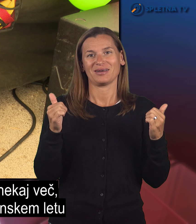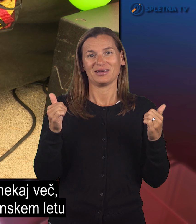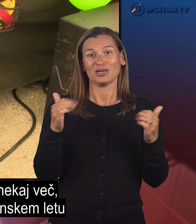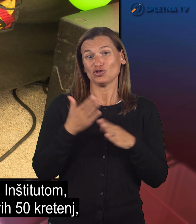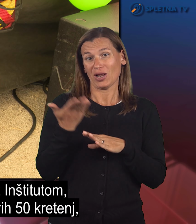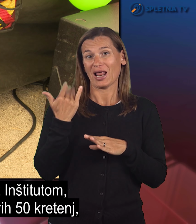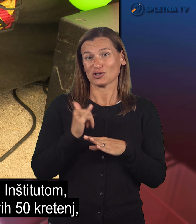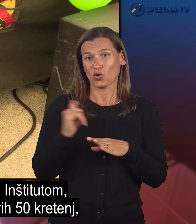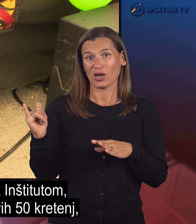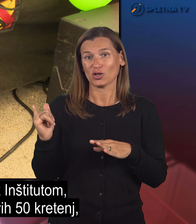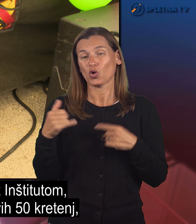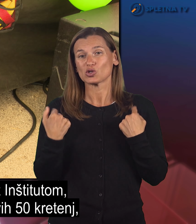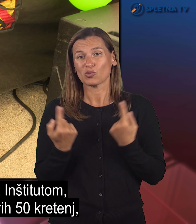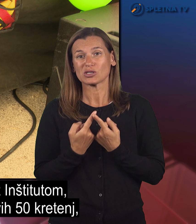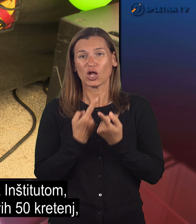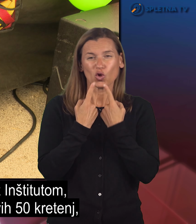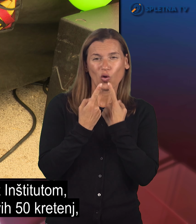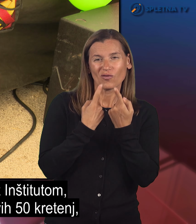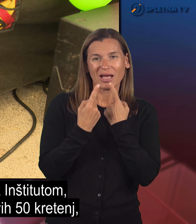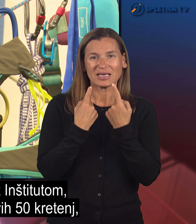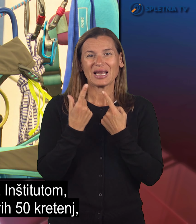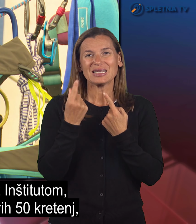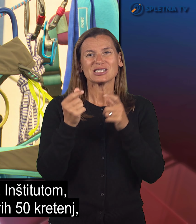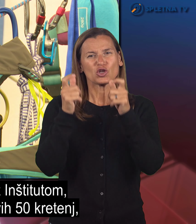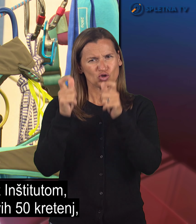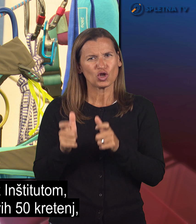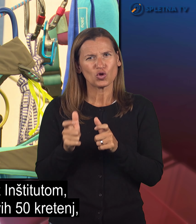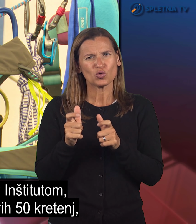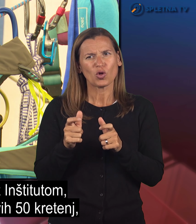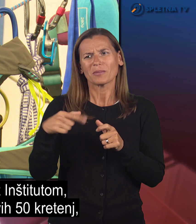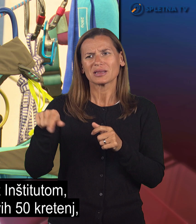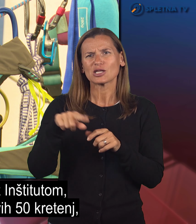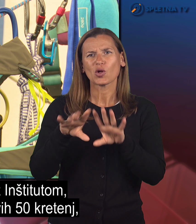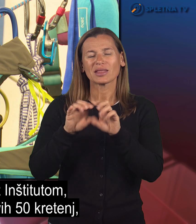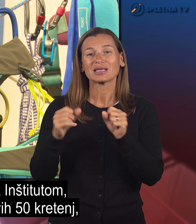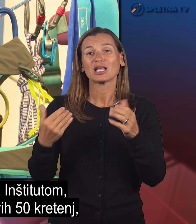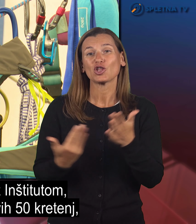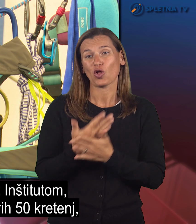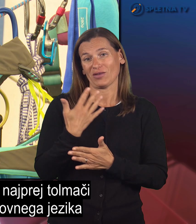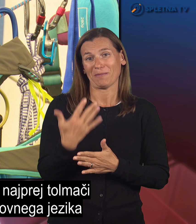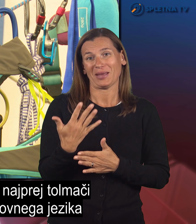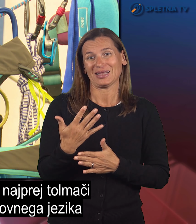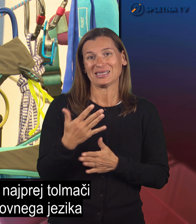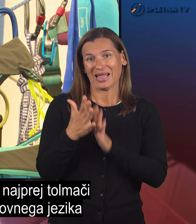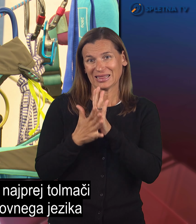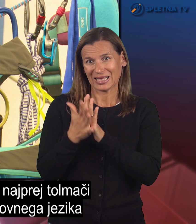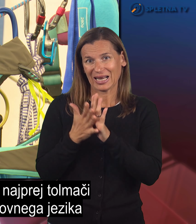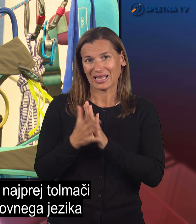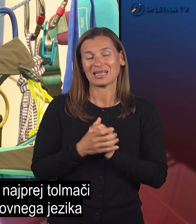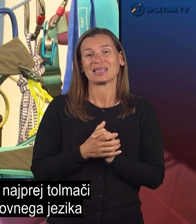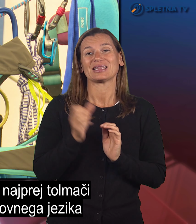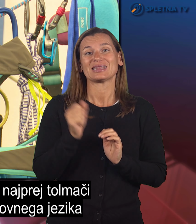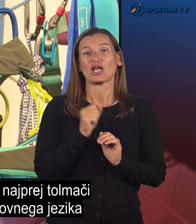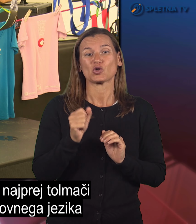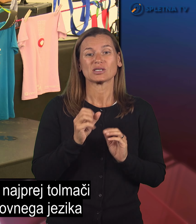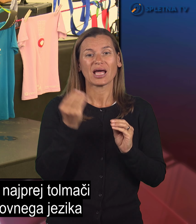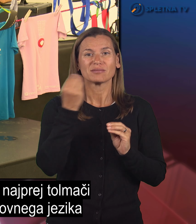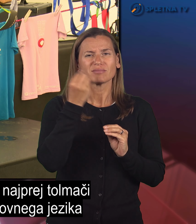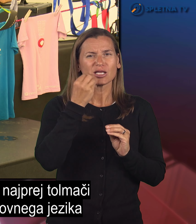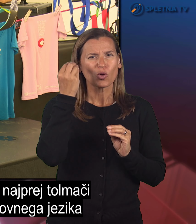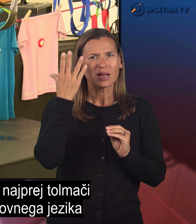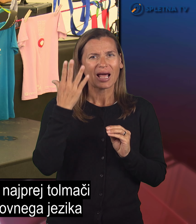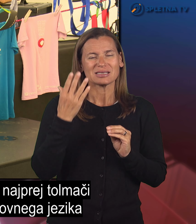lanskem letu že dogovarjali z inštitutom, da so naredili novih 50 kreten, da so se usposobili